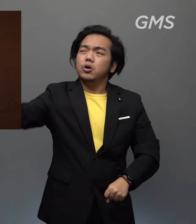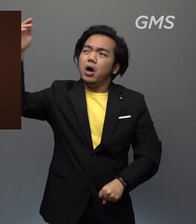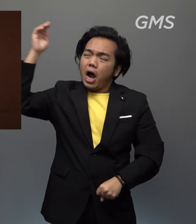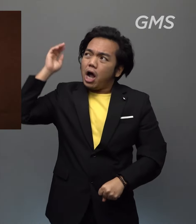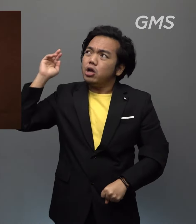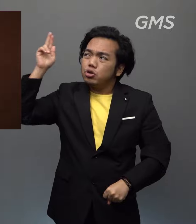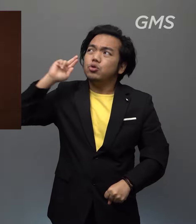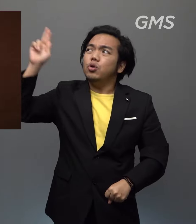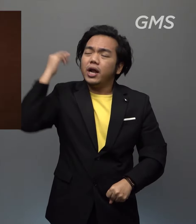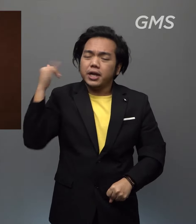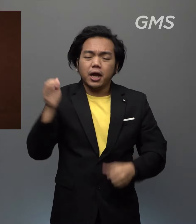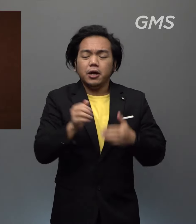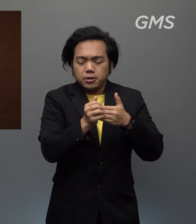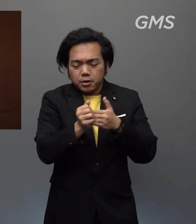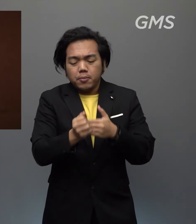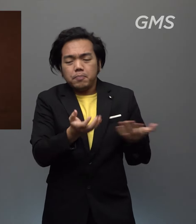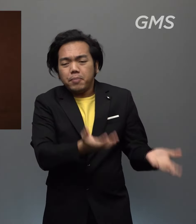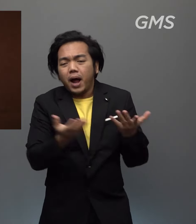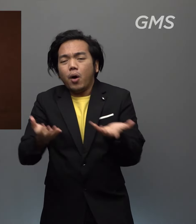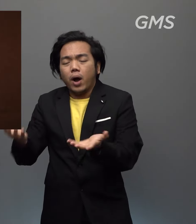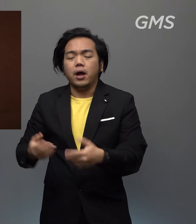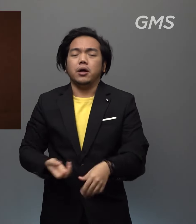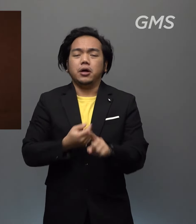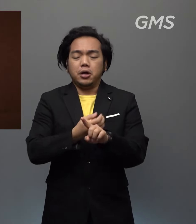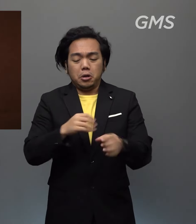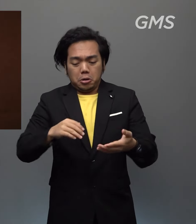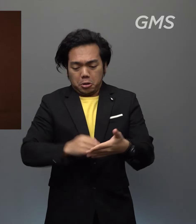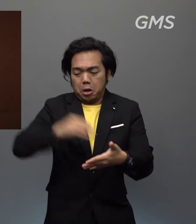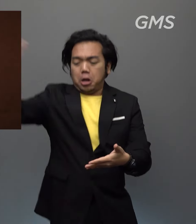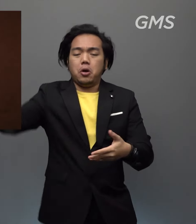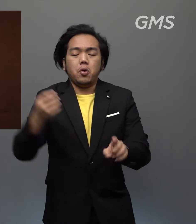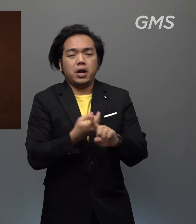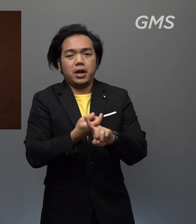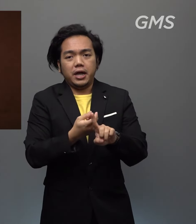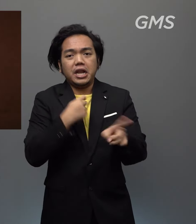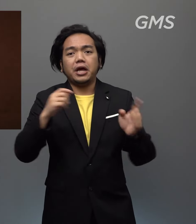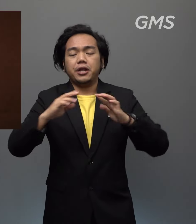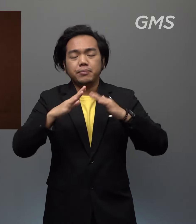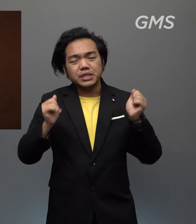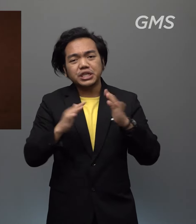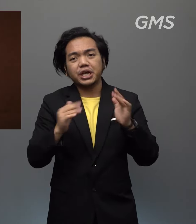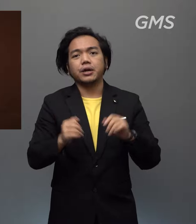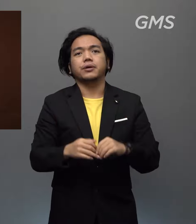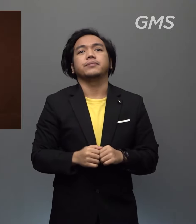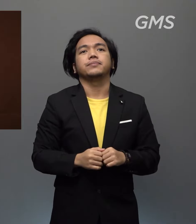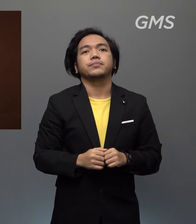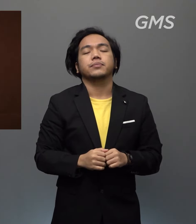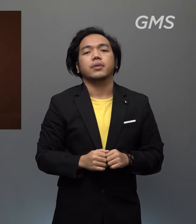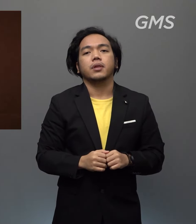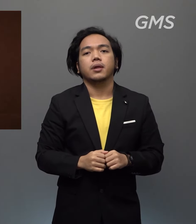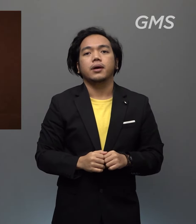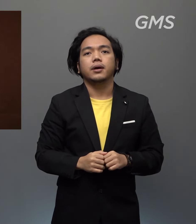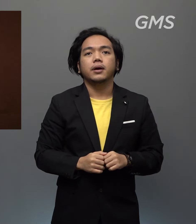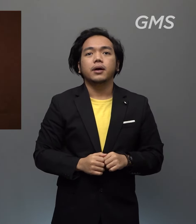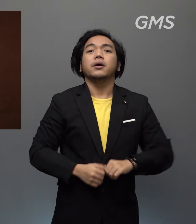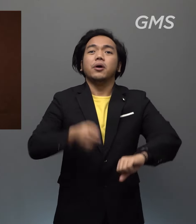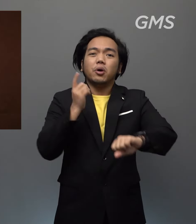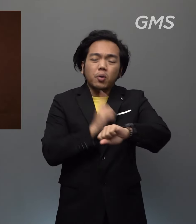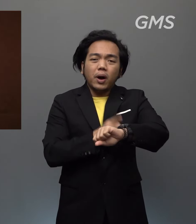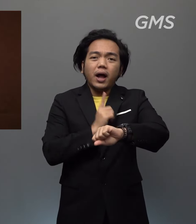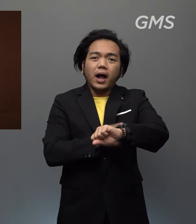keluar sampai dengan hari ini? Bapak, ibu, saudara sekalian, ketika di dalam